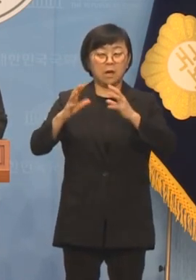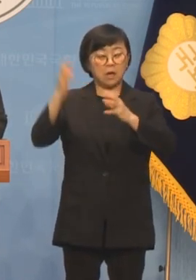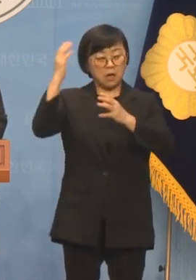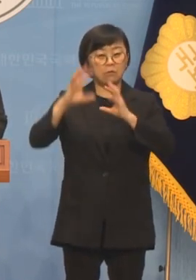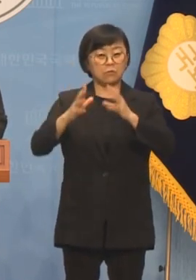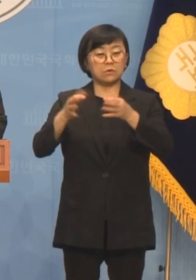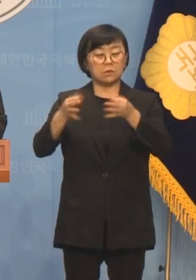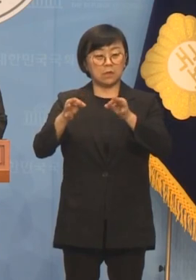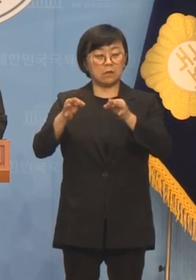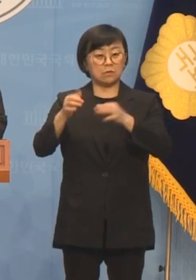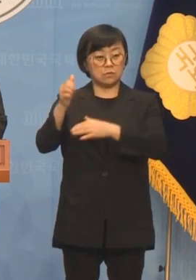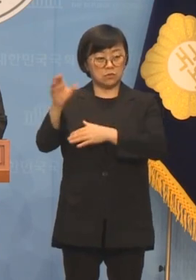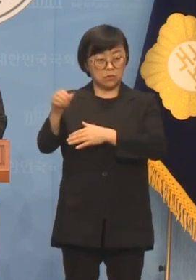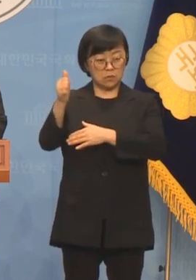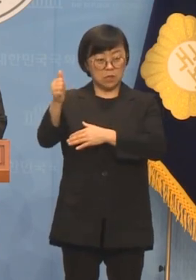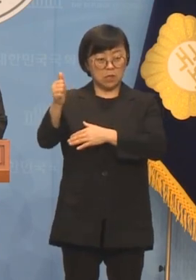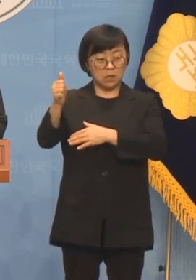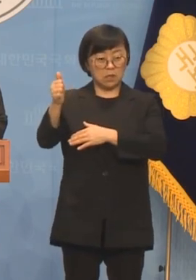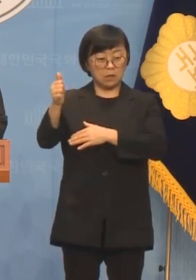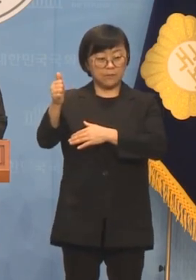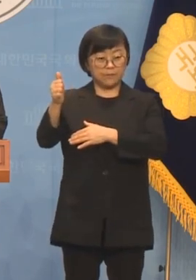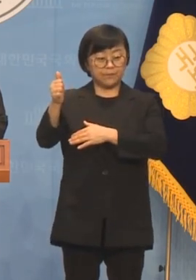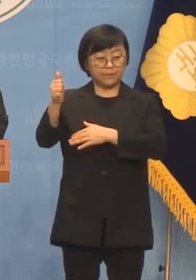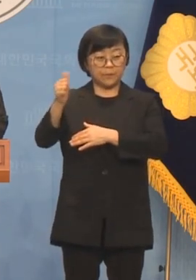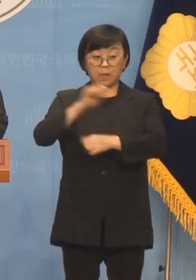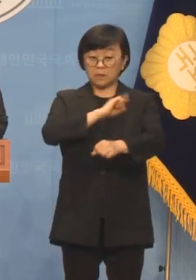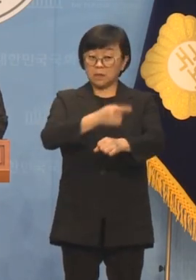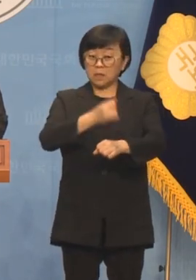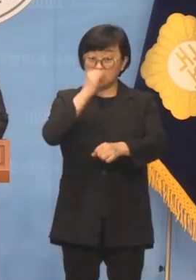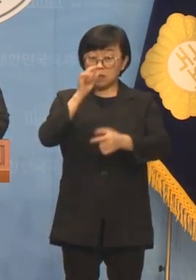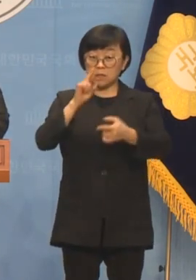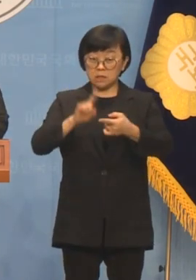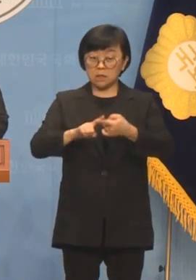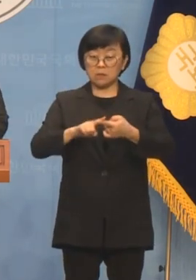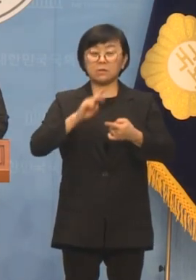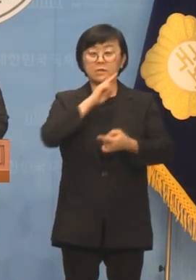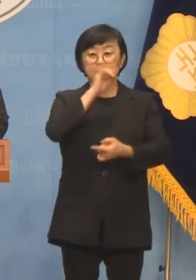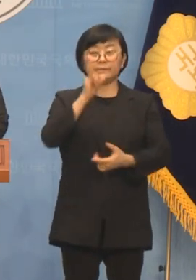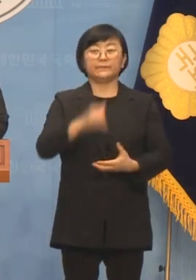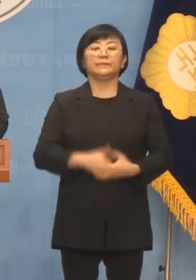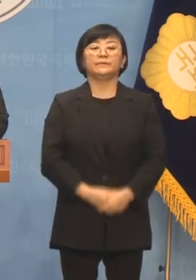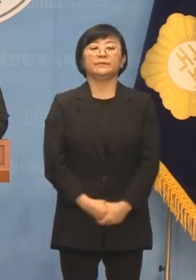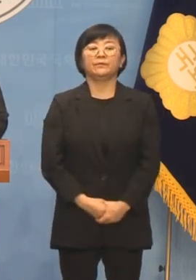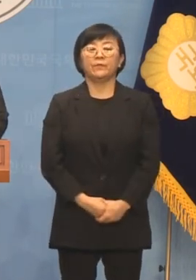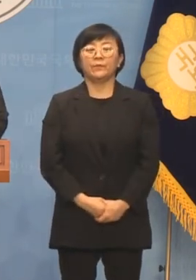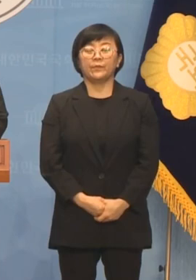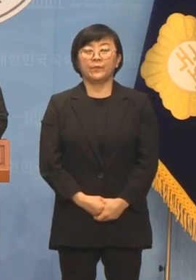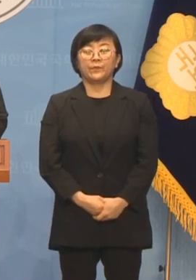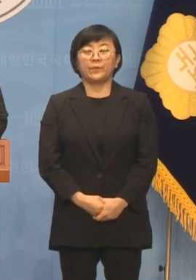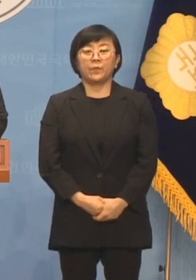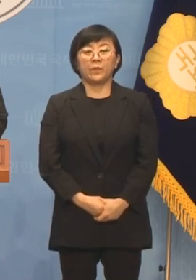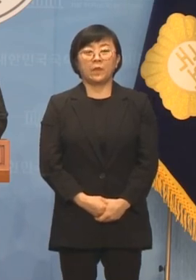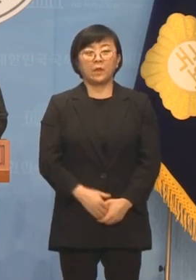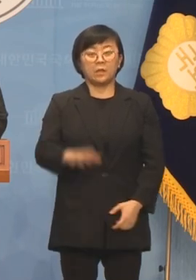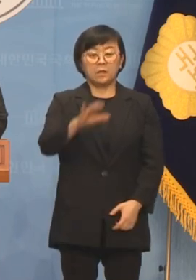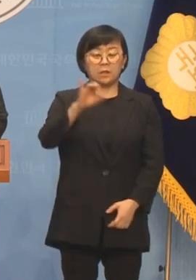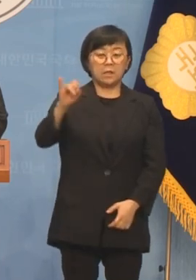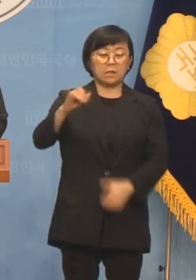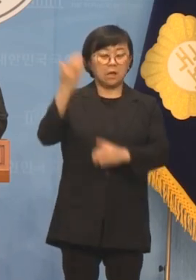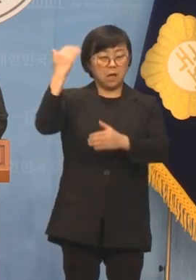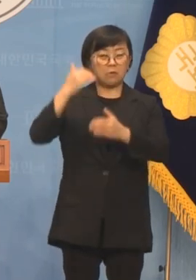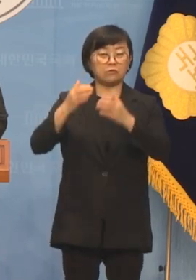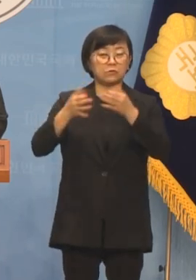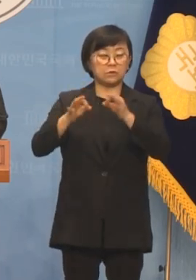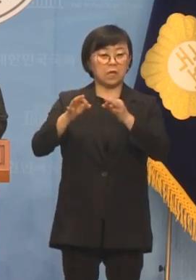총재가 중앙은행 수장으로서 자격이 있는지 의심이 됩니다. 이창영